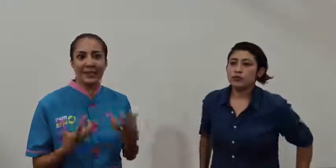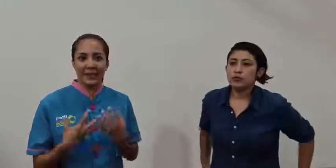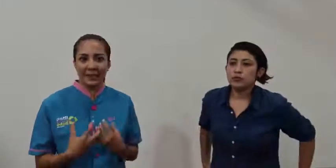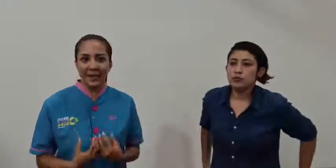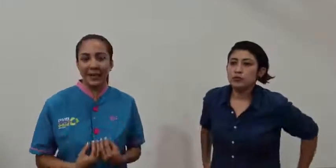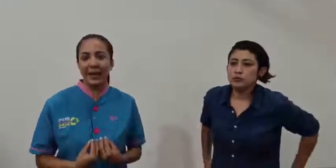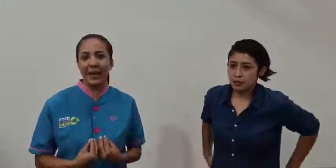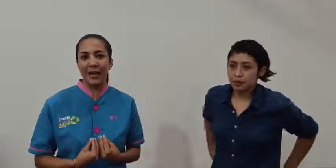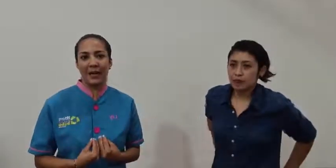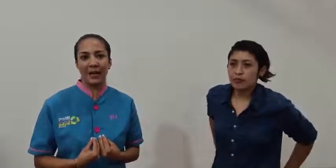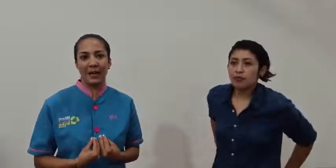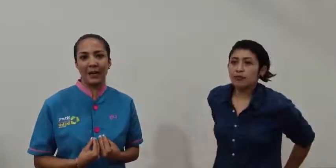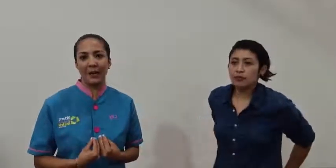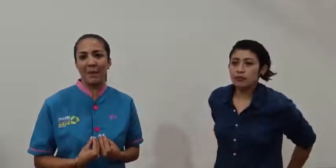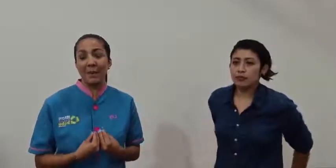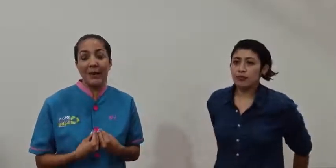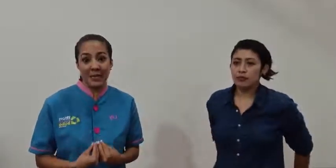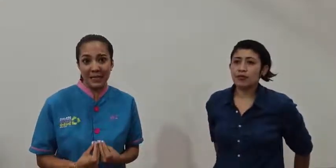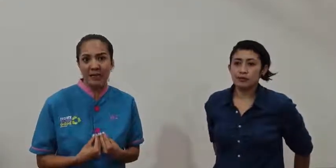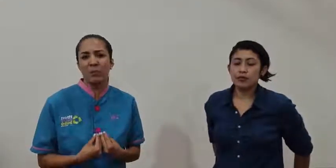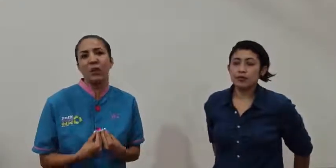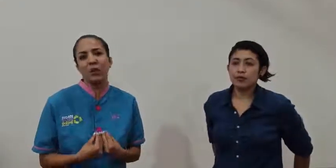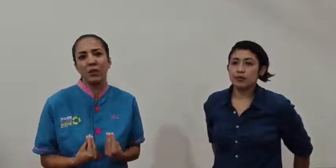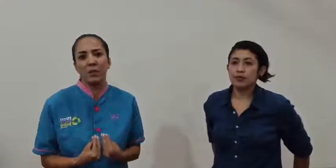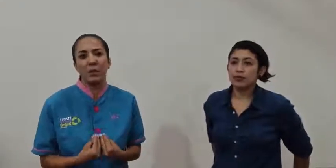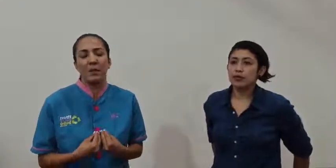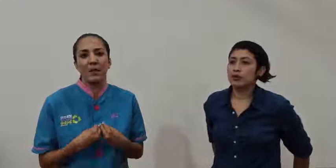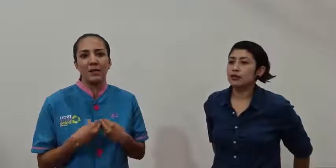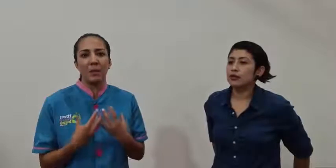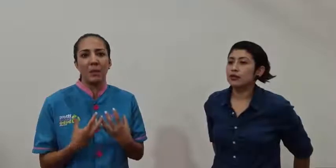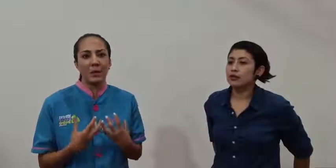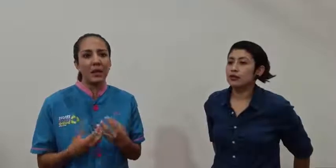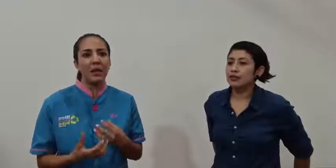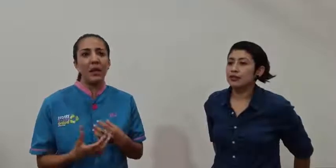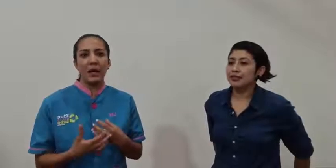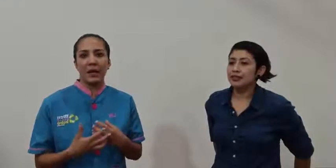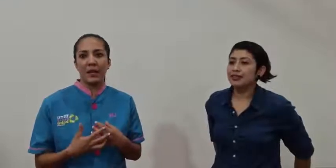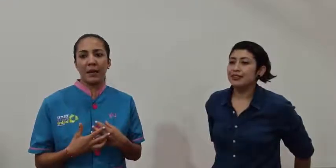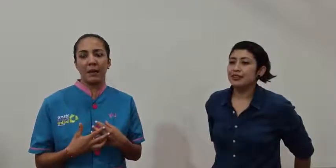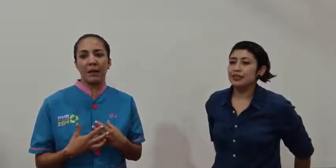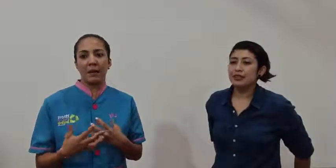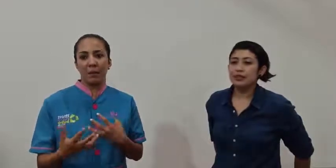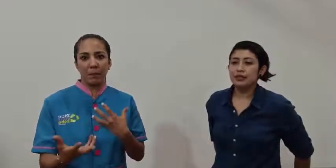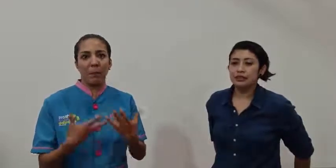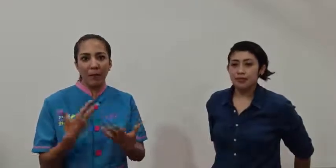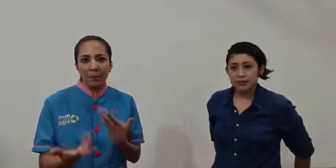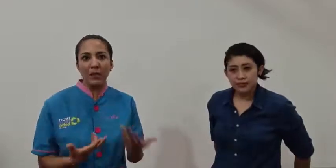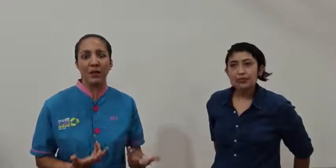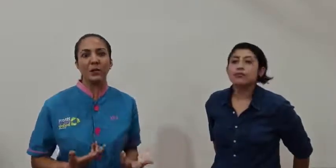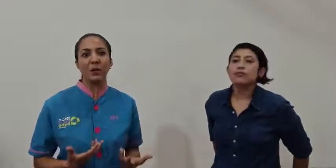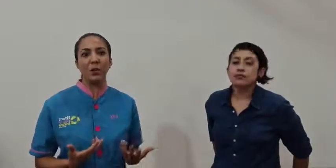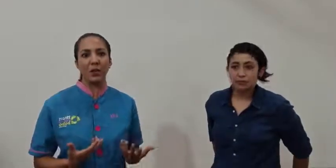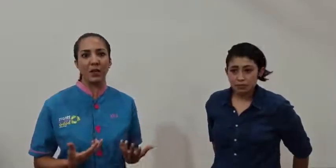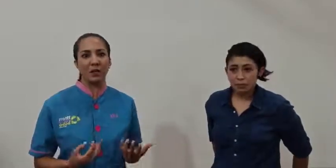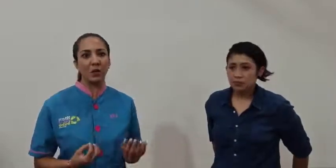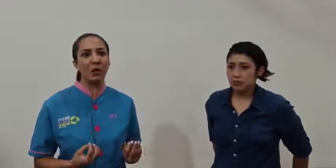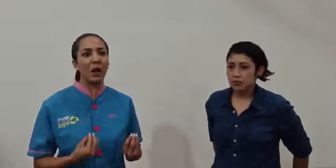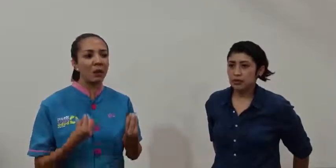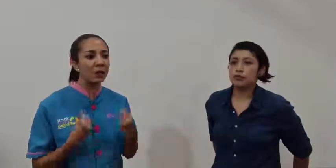a que se sientan bienvenidas? Bueno, no tanto bienvenidas, sino más bien que podamos tener esa comunicación, algún